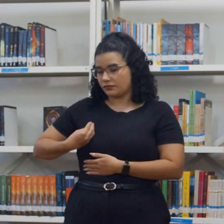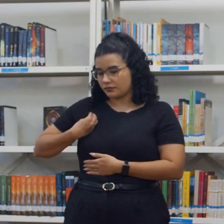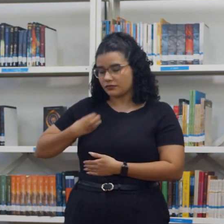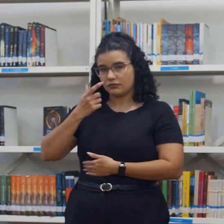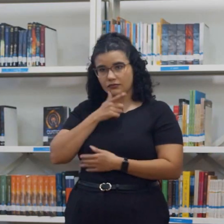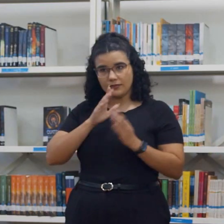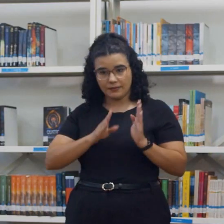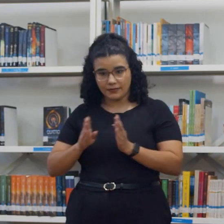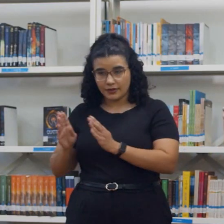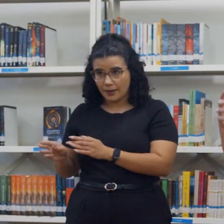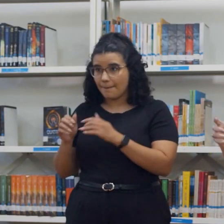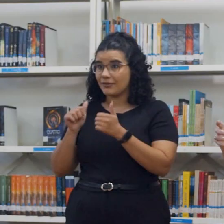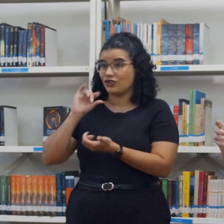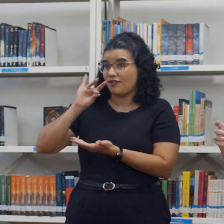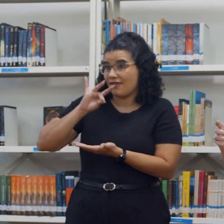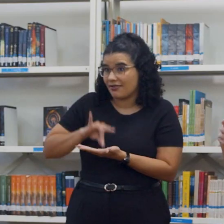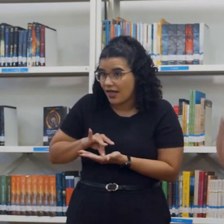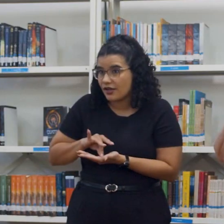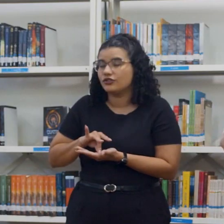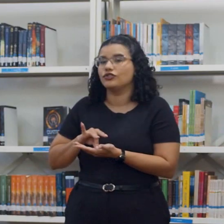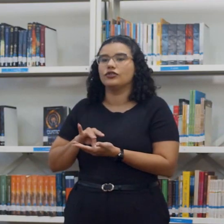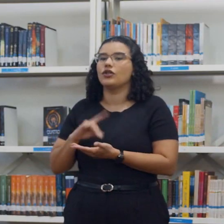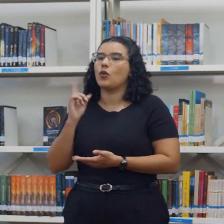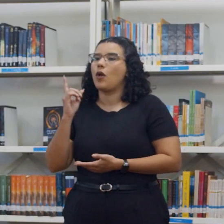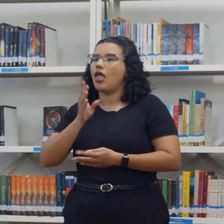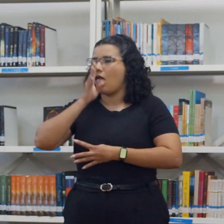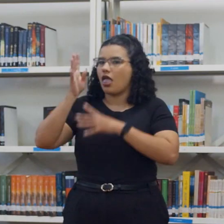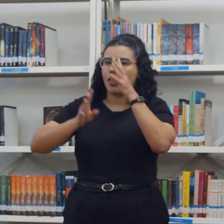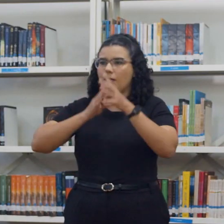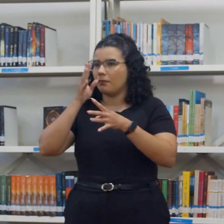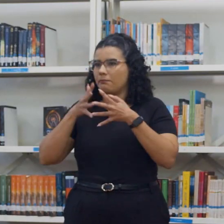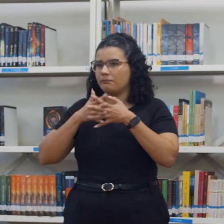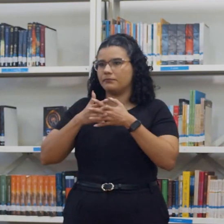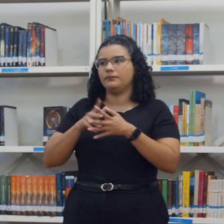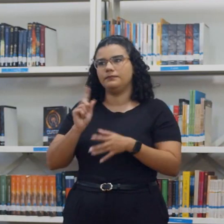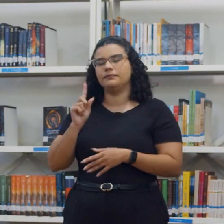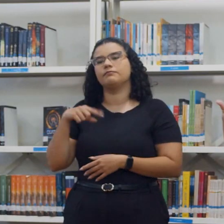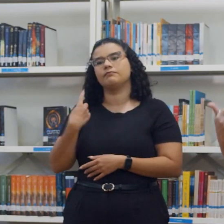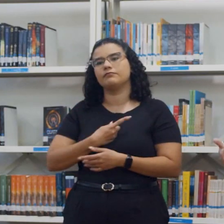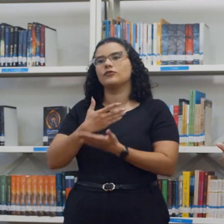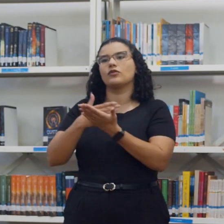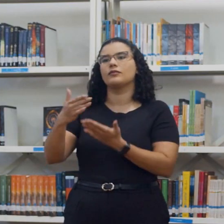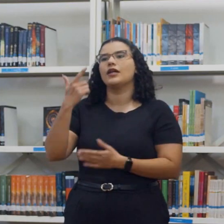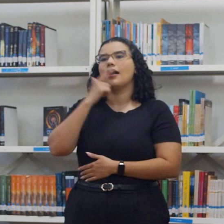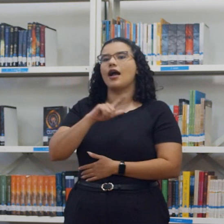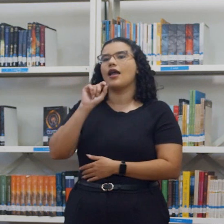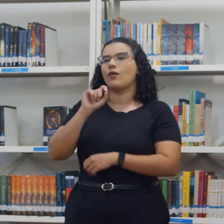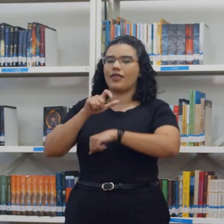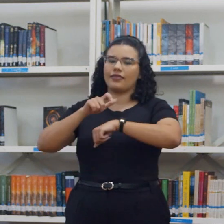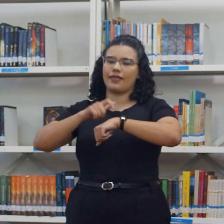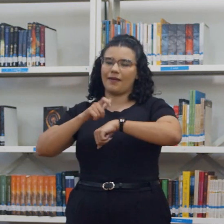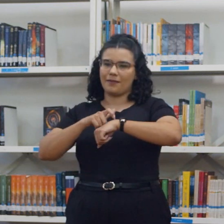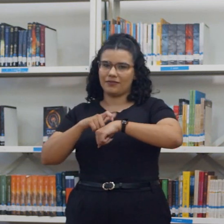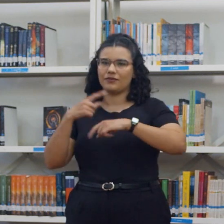a ser roteirizada de verdade, não acidentalmente, a gente começa a ganhar tempo. Porque uma das